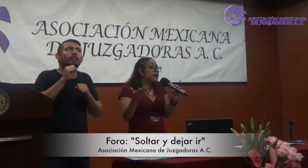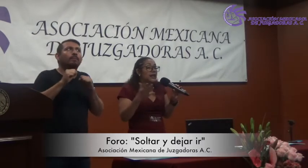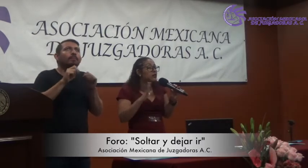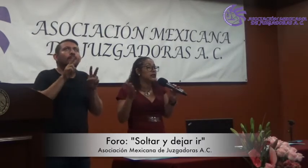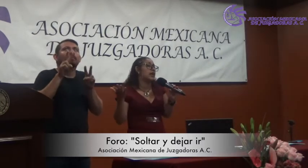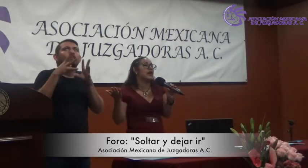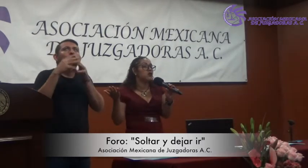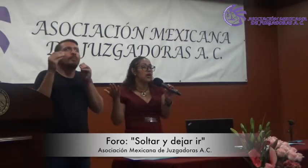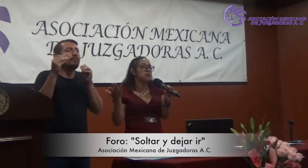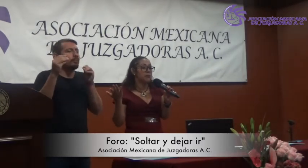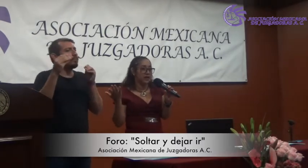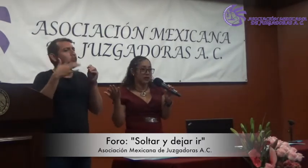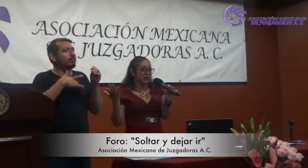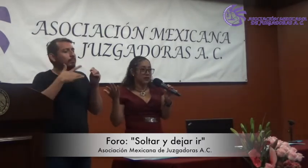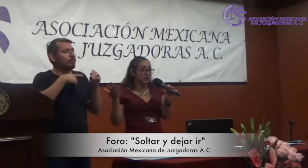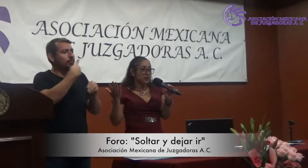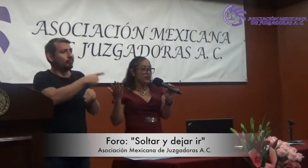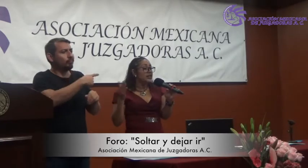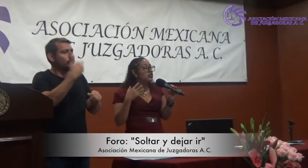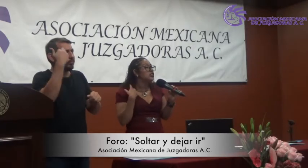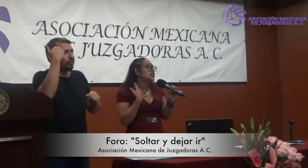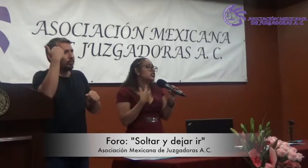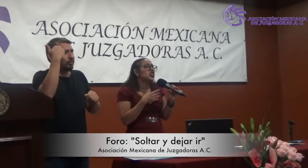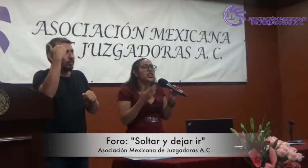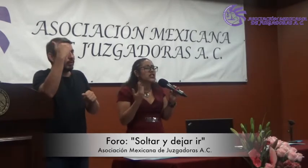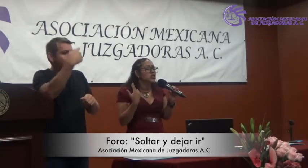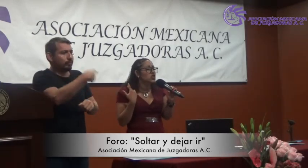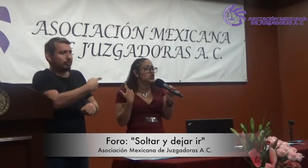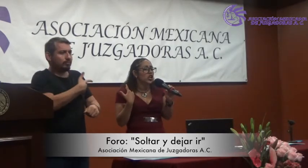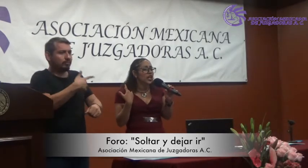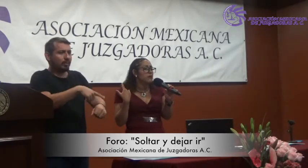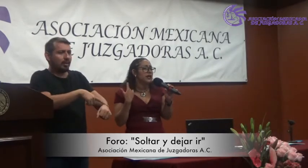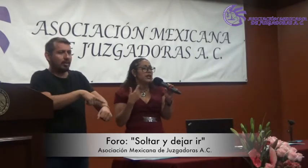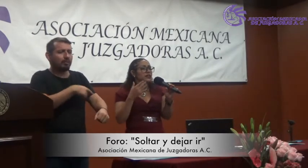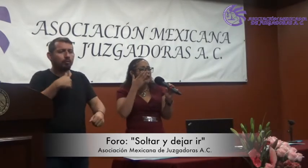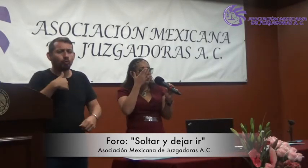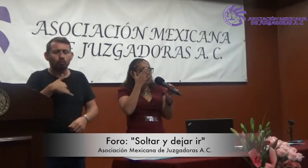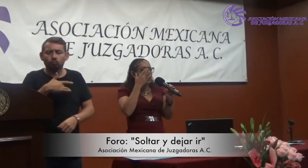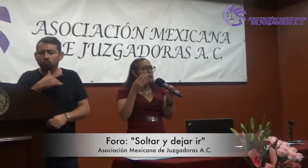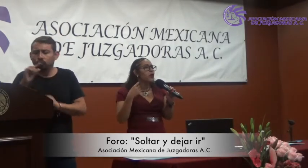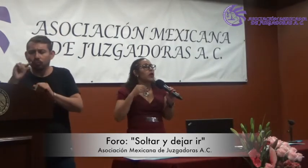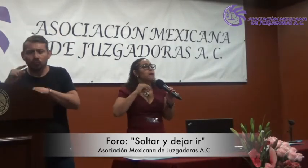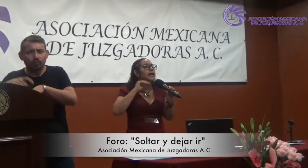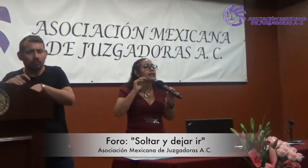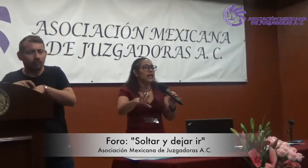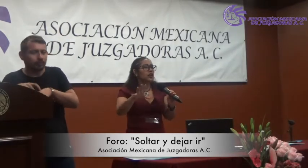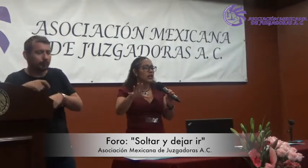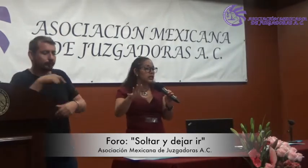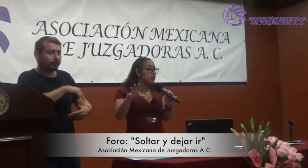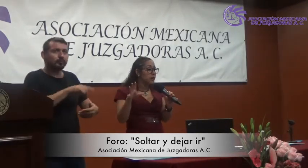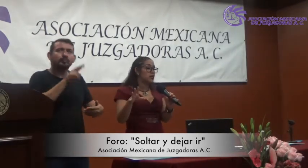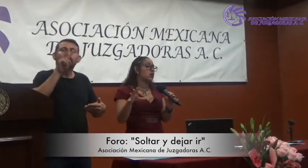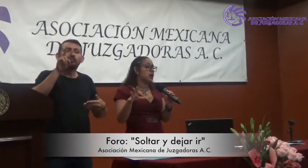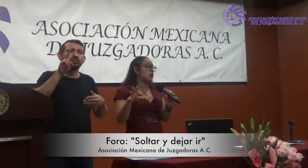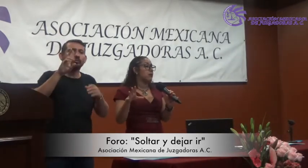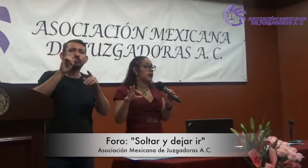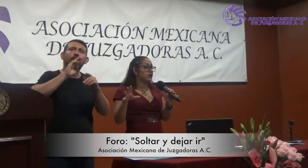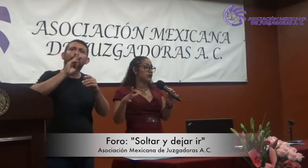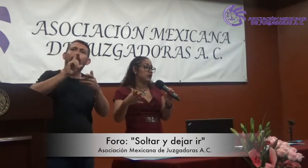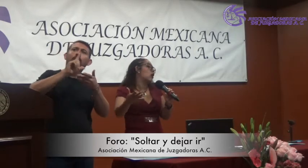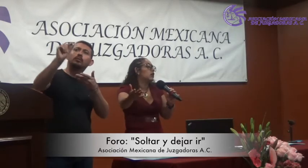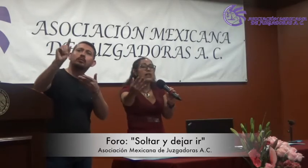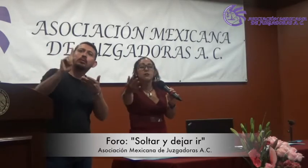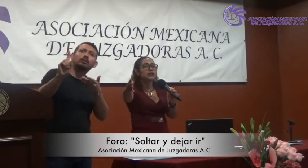no la ve y ya no está, ya no hay mamá. Y entonces lloran desconsoladamente porque perdieron en ese momento a la